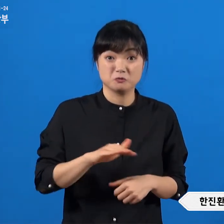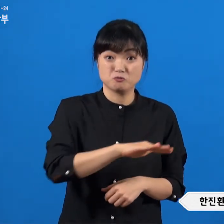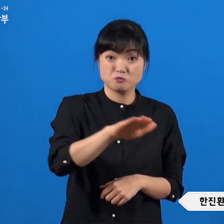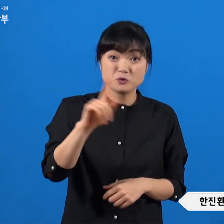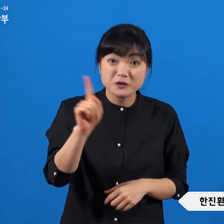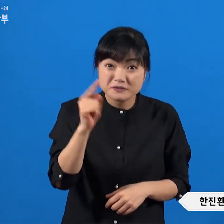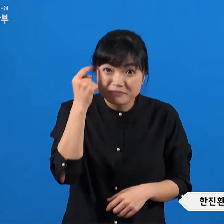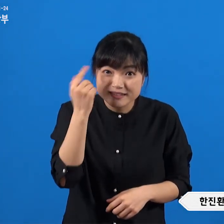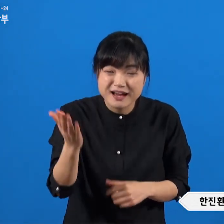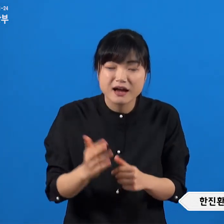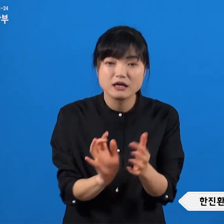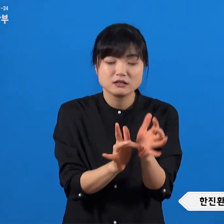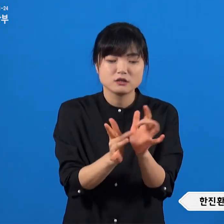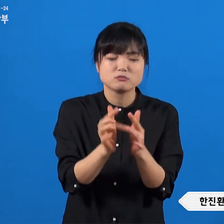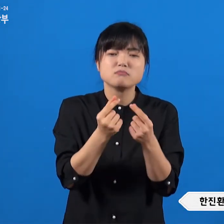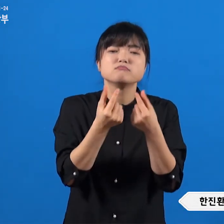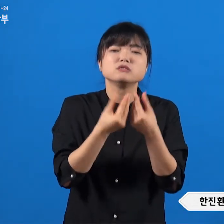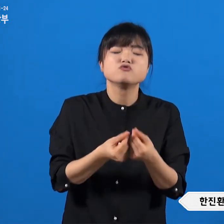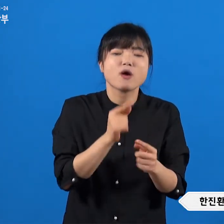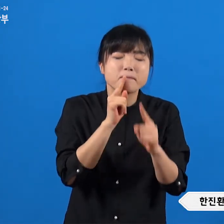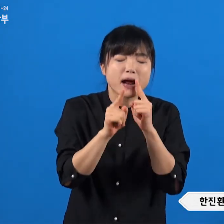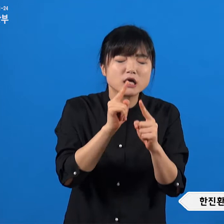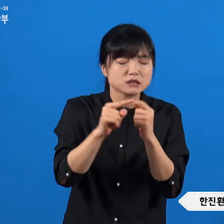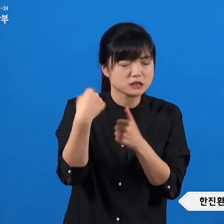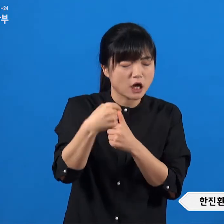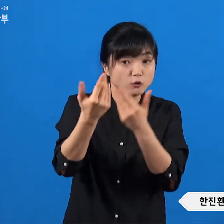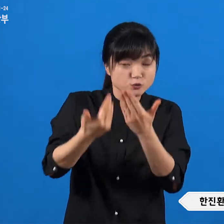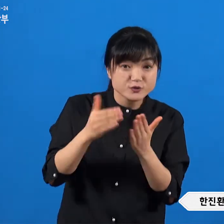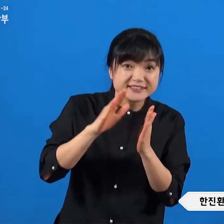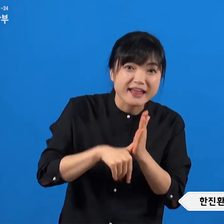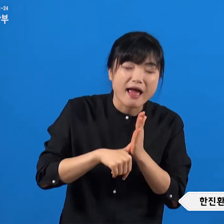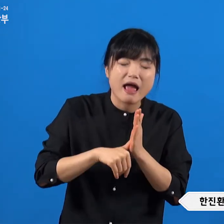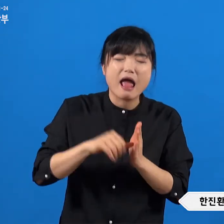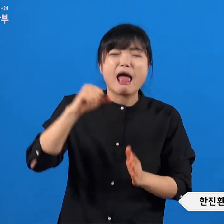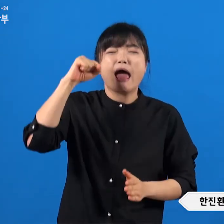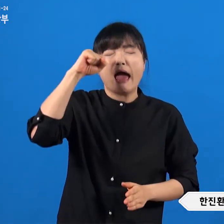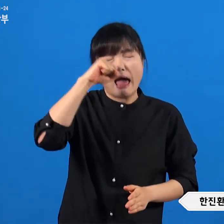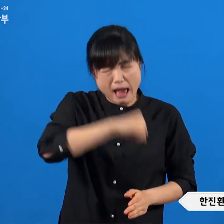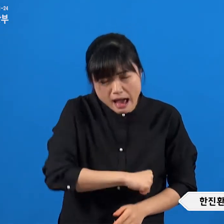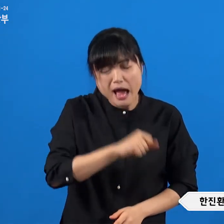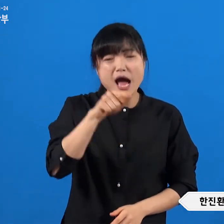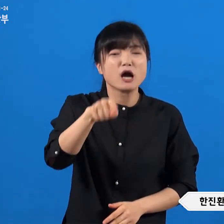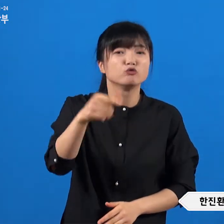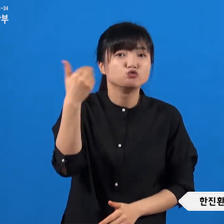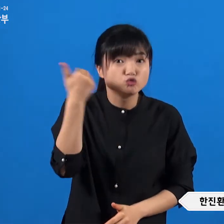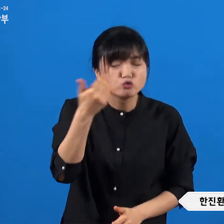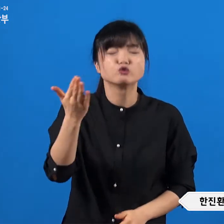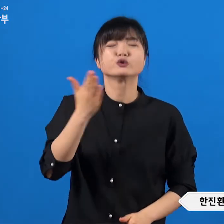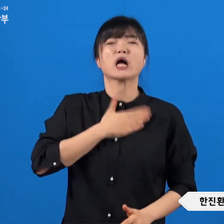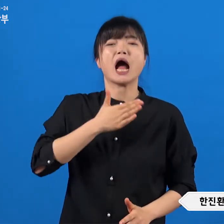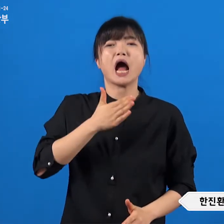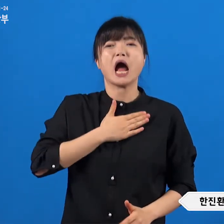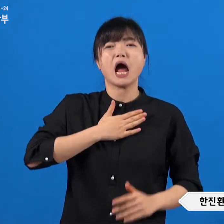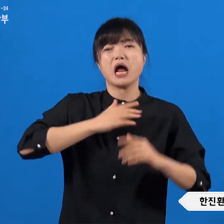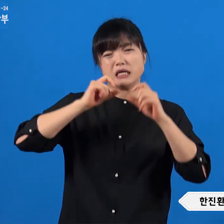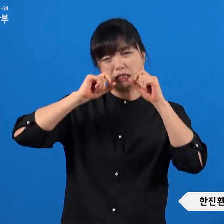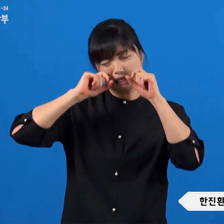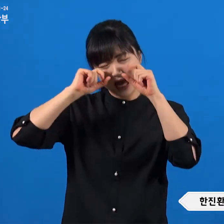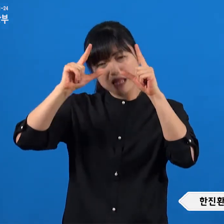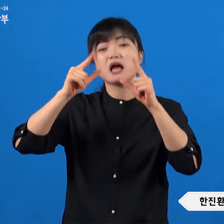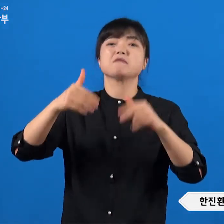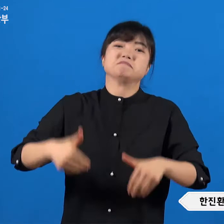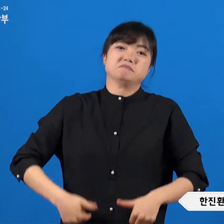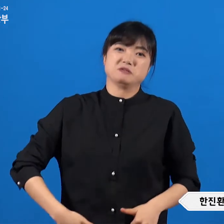우리도 예수님이 비유의 말씀을 쭉 들려주실 때에 저게 나구나 하는 것을 깨달아야